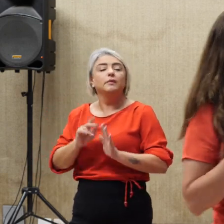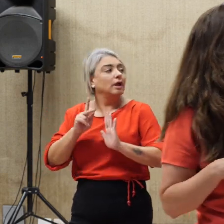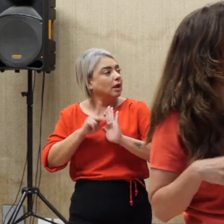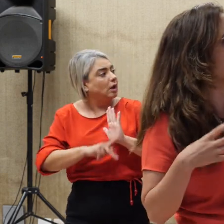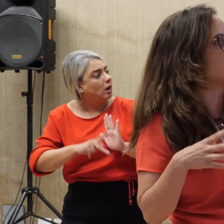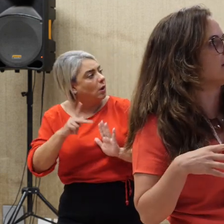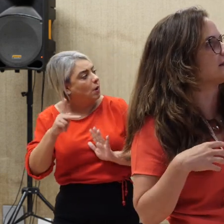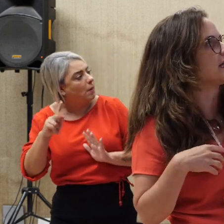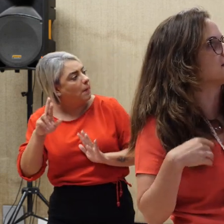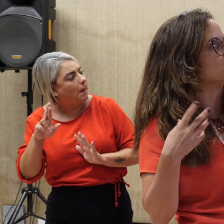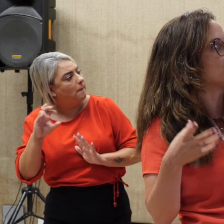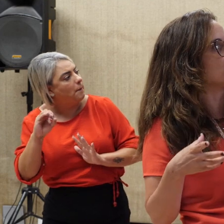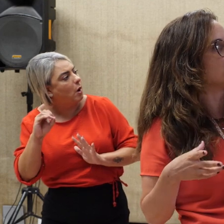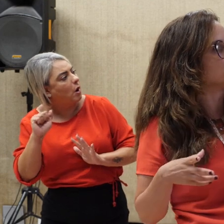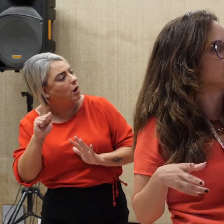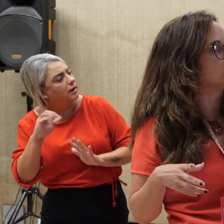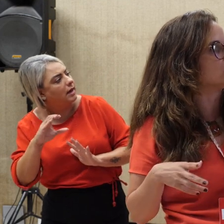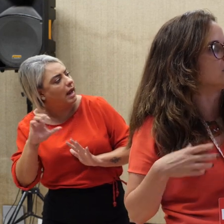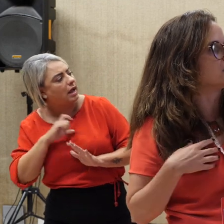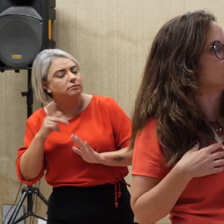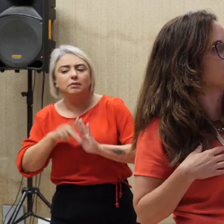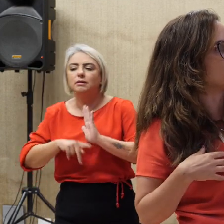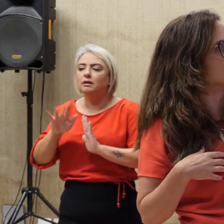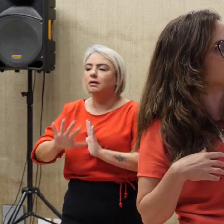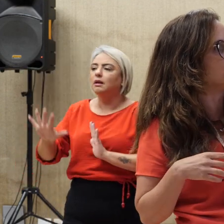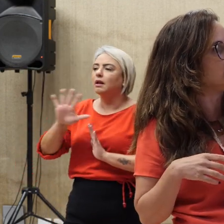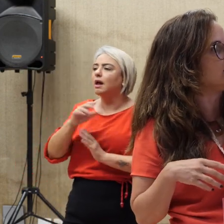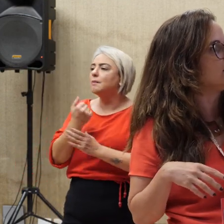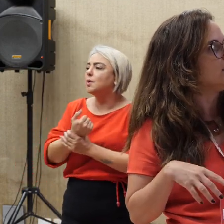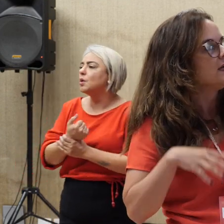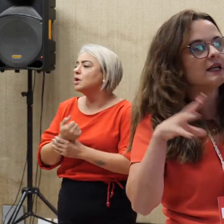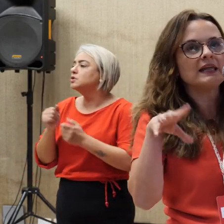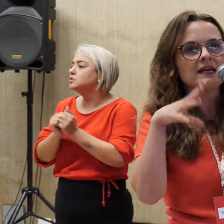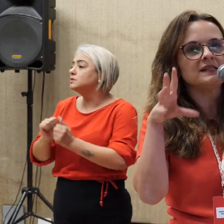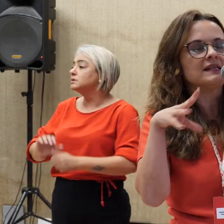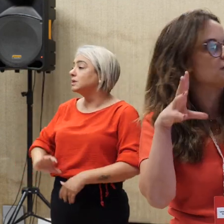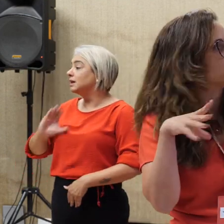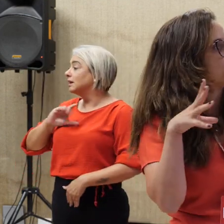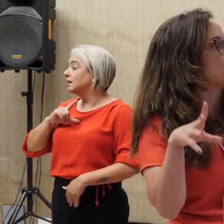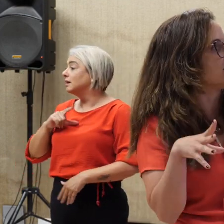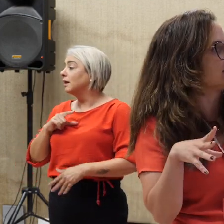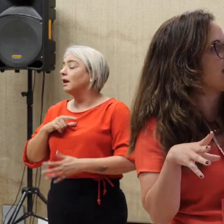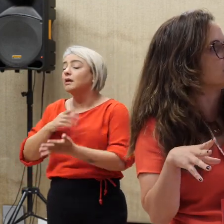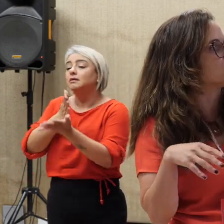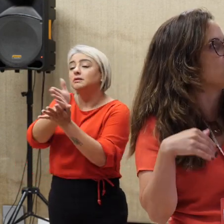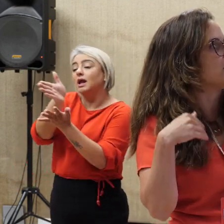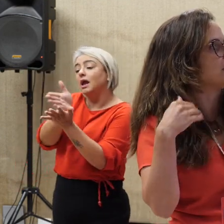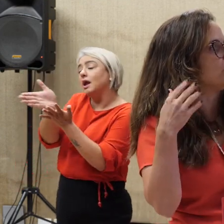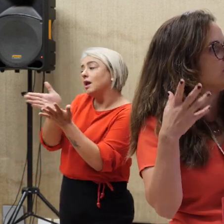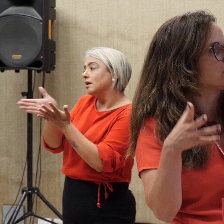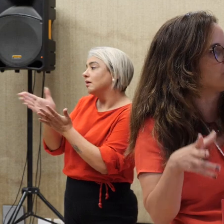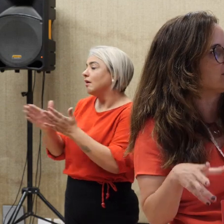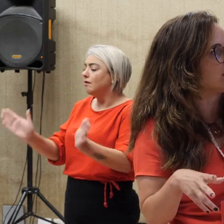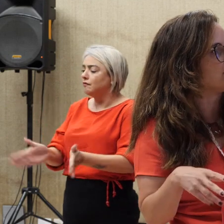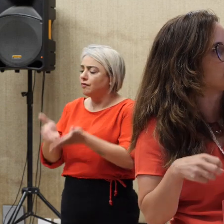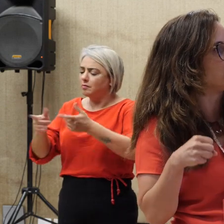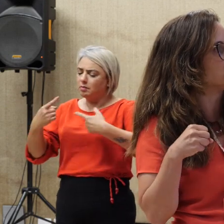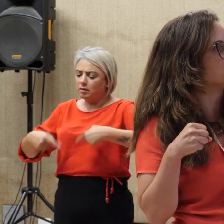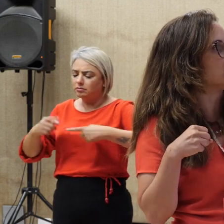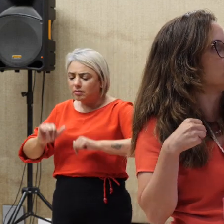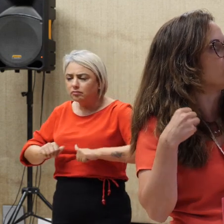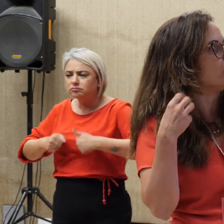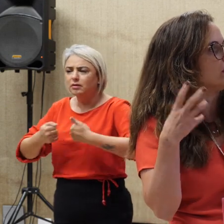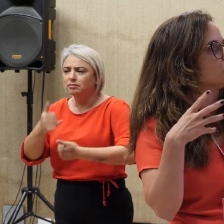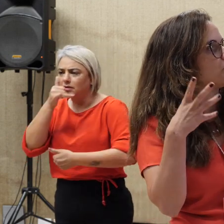PRONASS, né, que vem trazendo o Programa Nacional de Segurança Pública com Cidadania, que tem esses eixos prioritários. Fomenta a política de enfrentamento